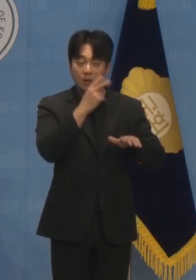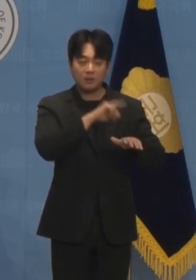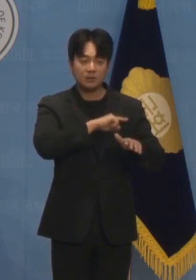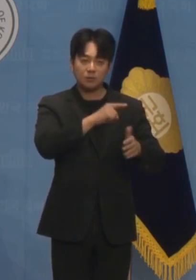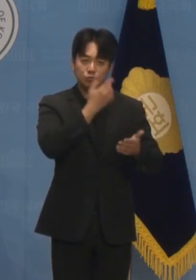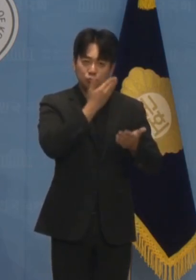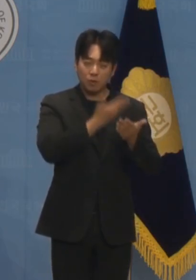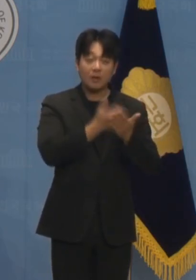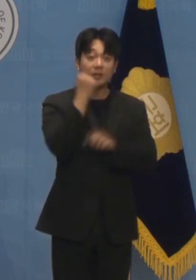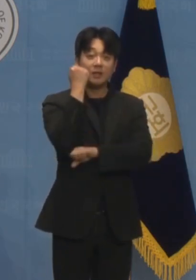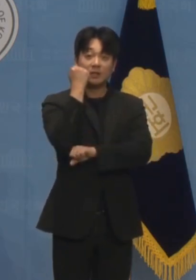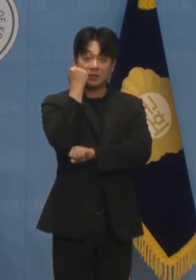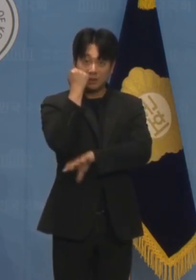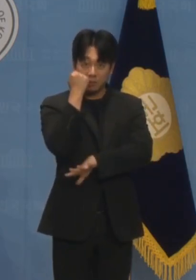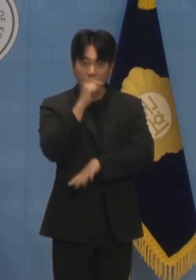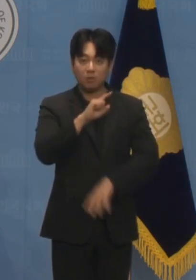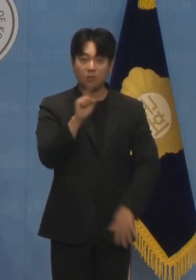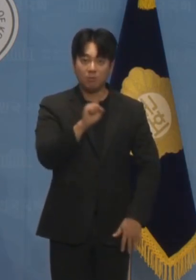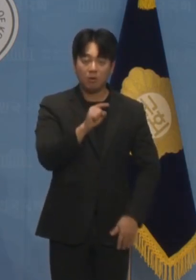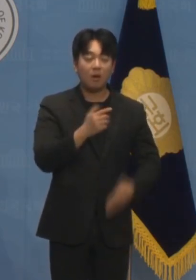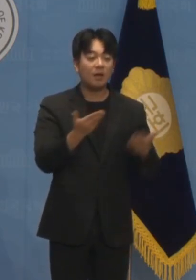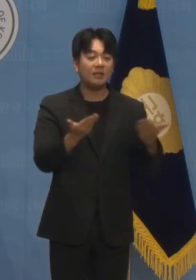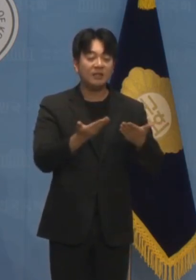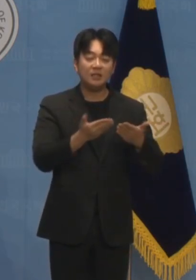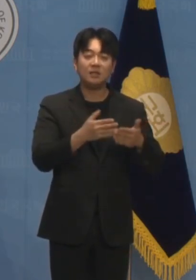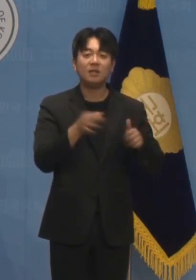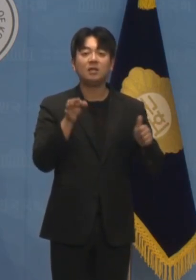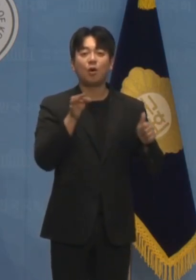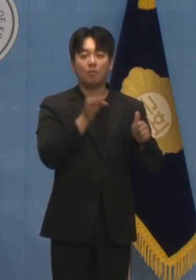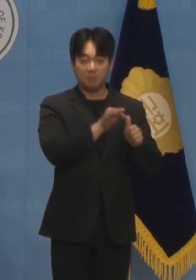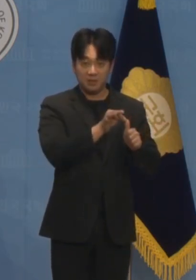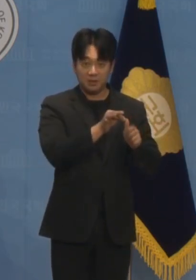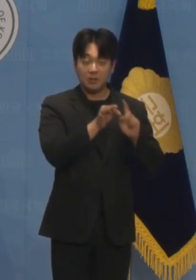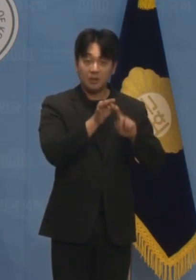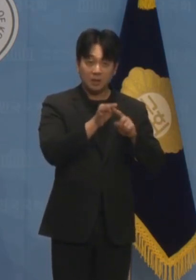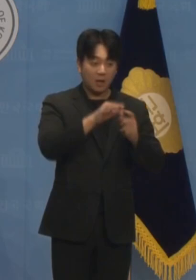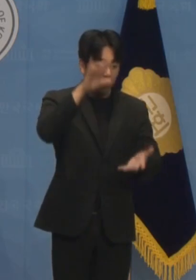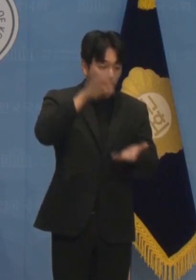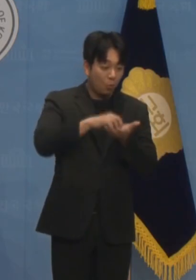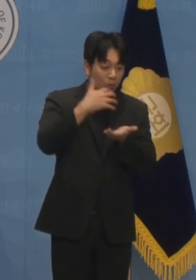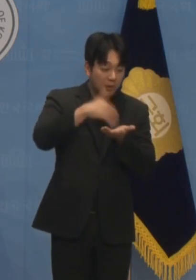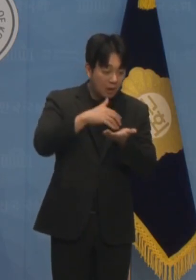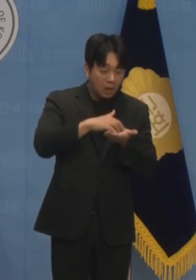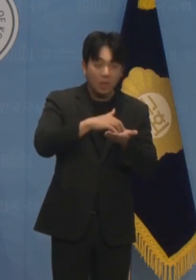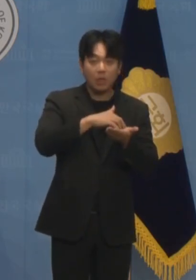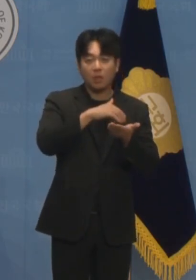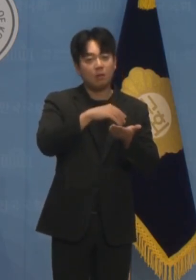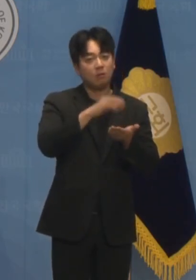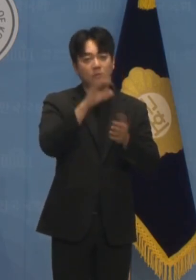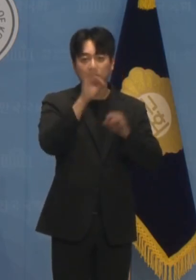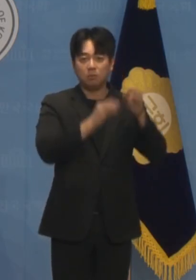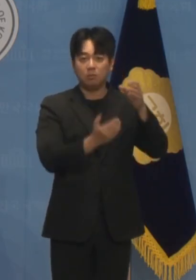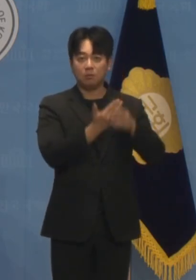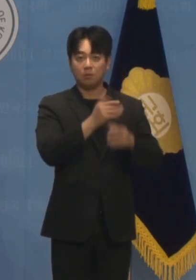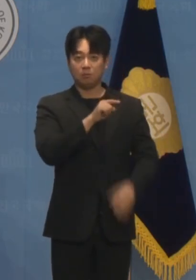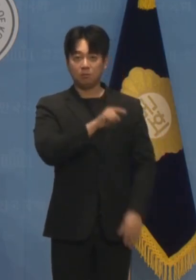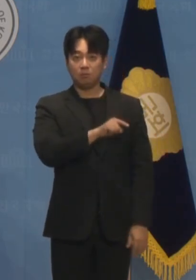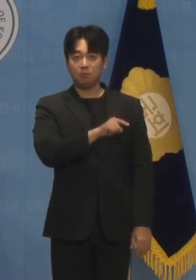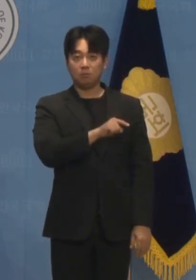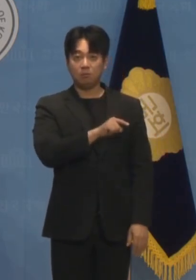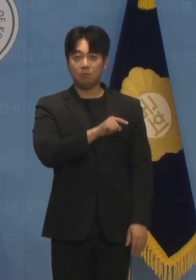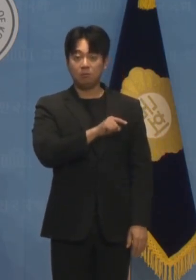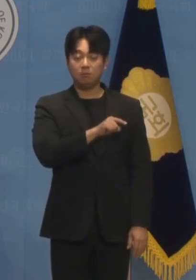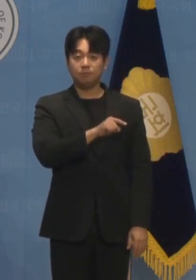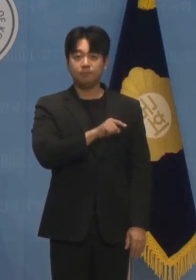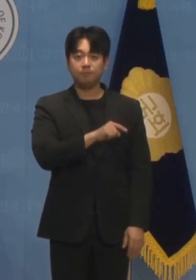기본인 인건비 관련 예산의 집행과 통계조차 엉망입니다. 인건비 지급 대상인